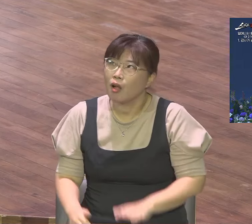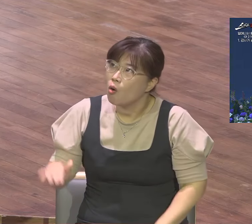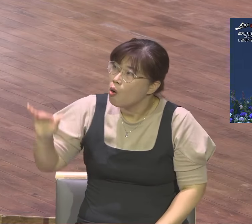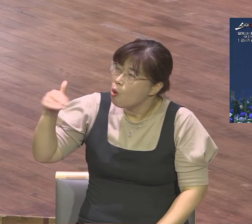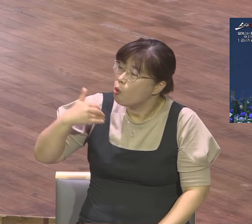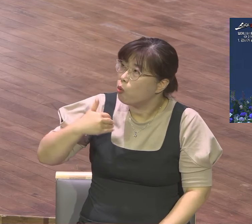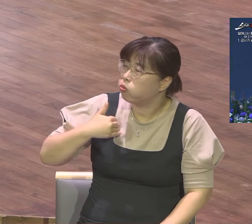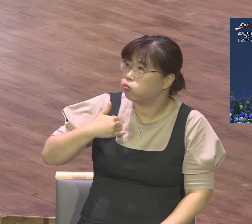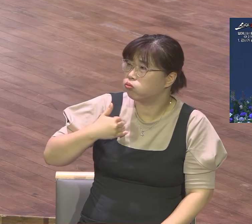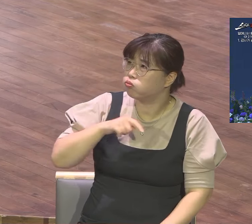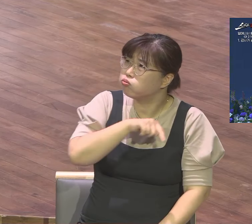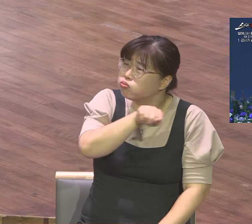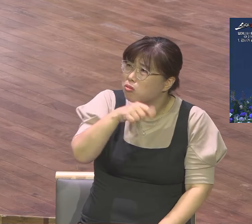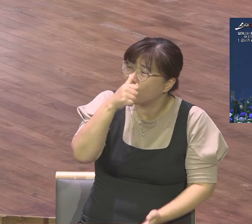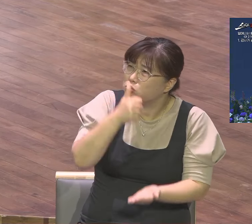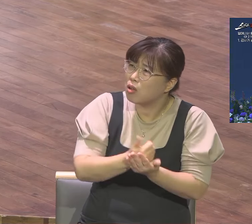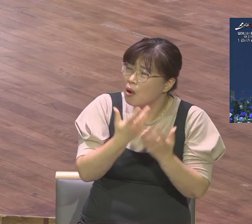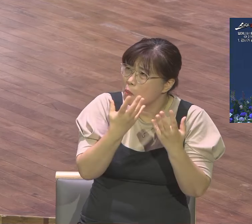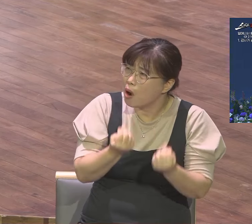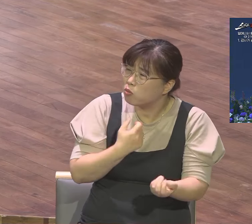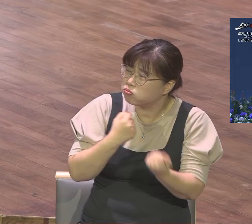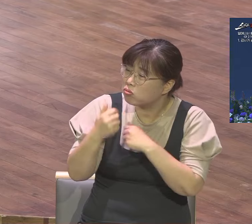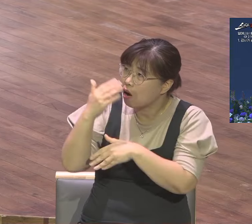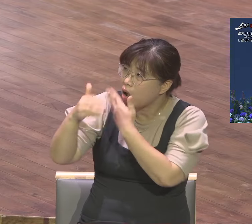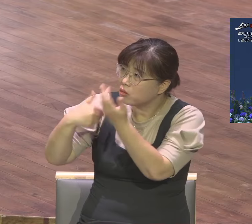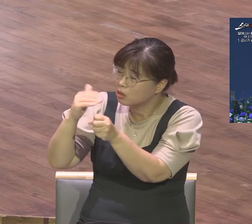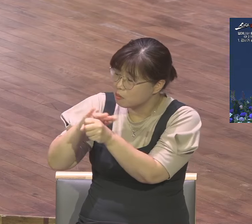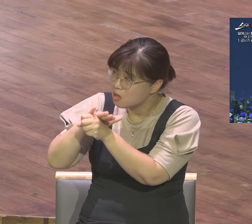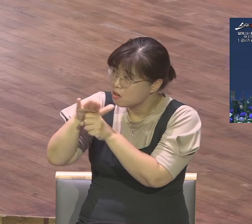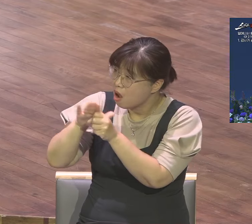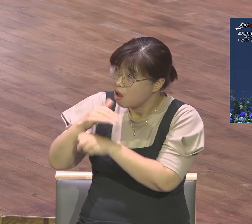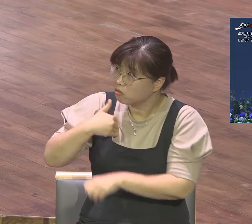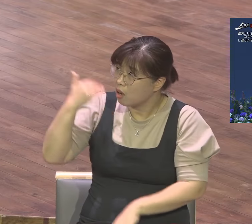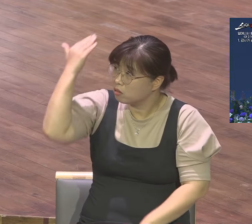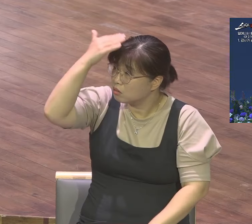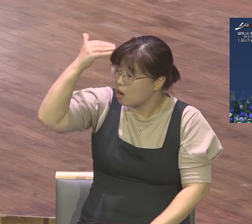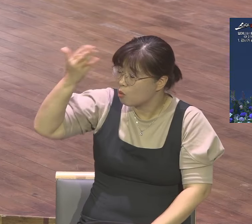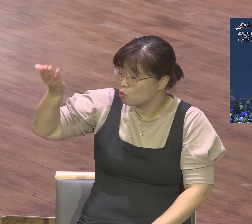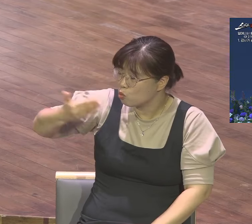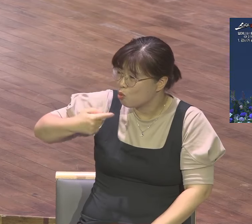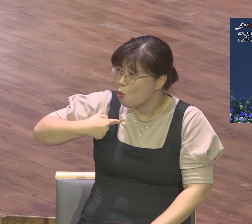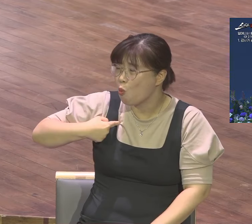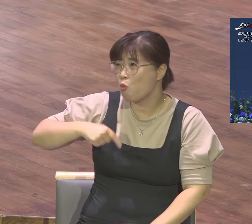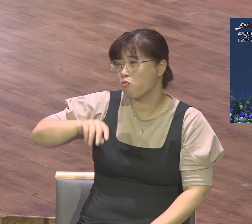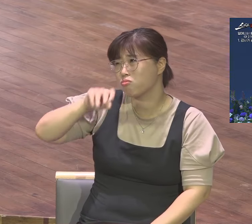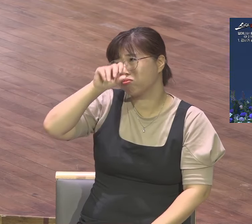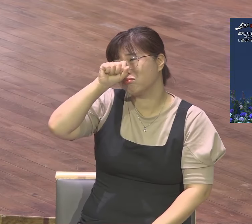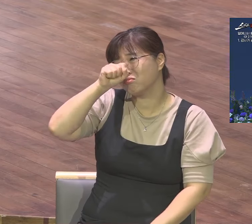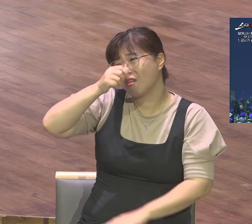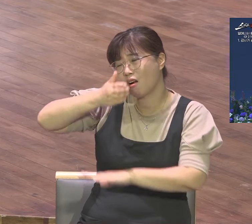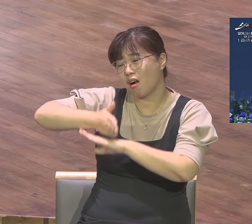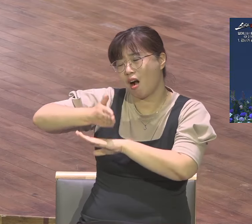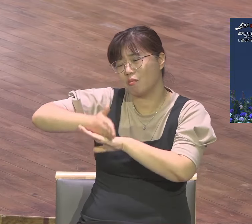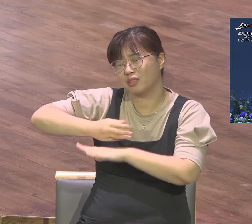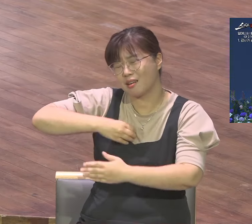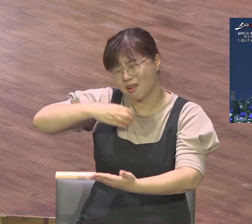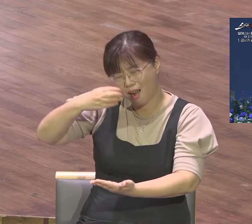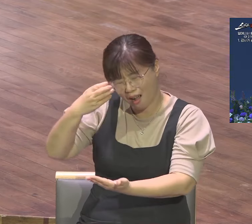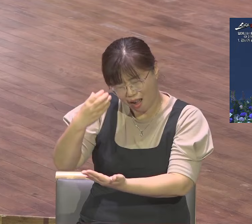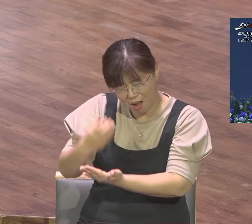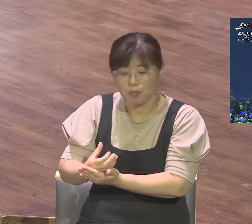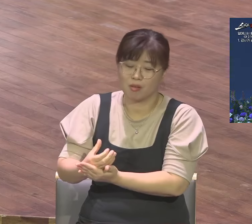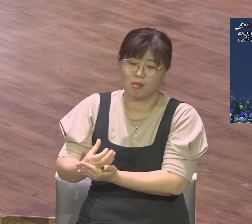감격되어지는 삶을 살 때 하나님 나를 사랑하시는구나. 그럼에도 불구하고 하나님 나를 사랑하시는구나. 내가